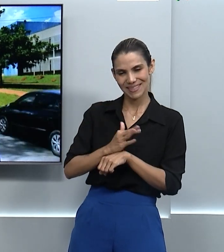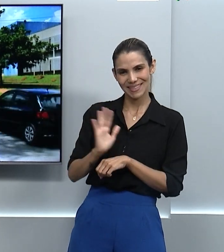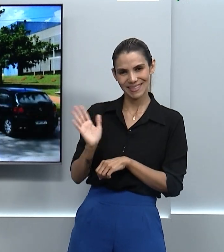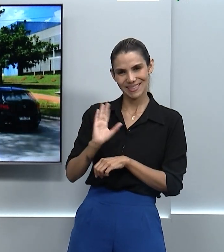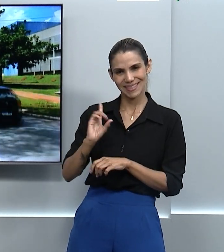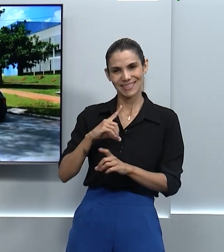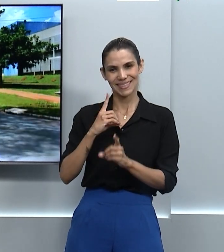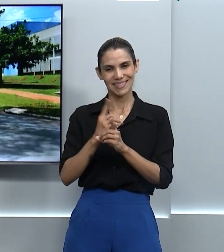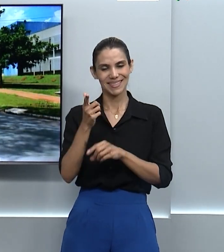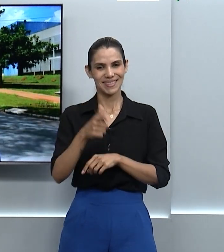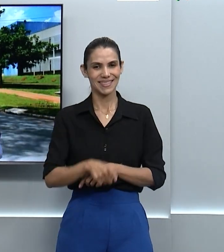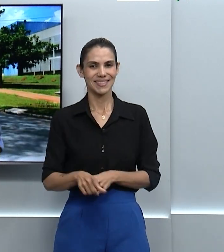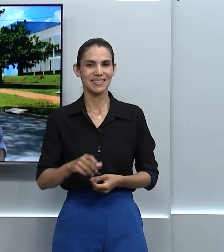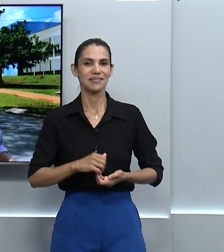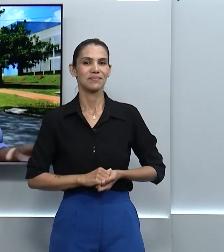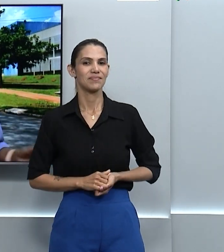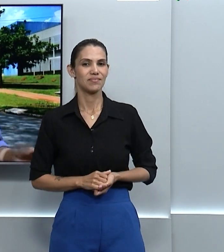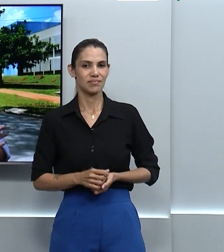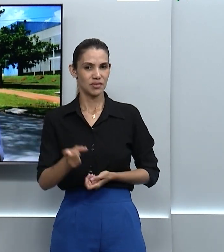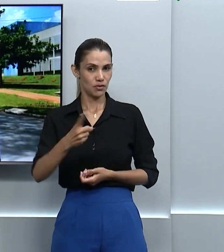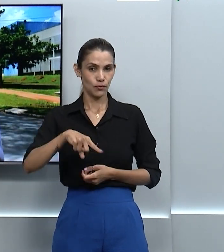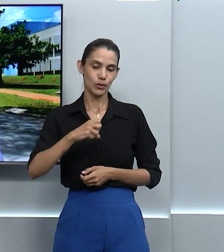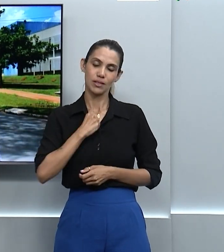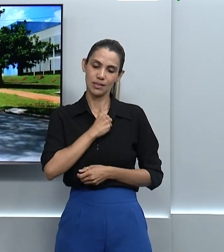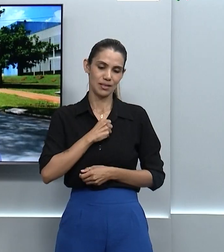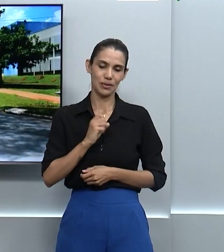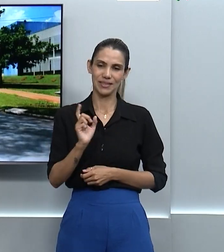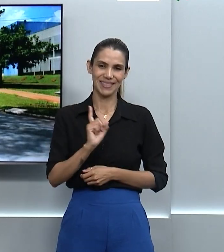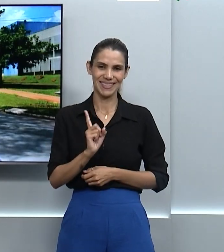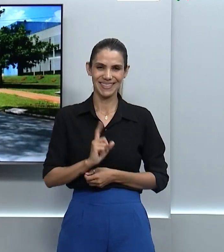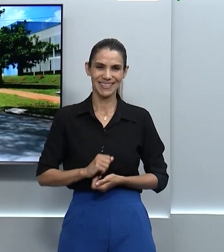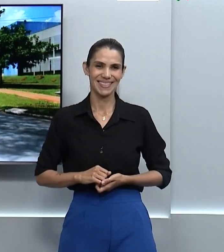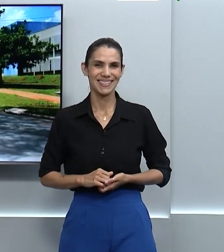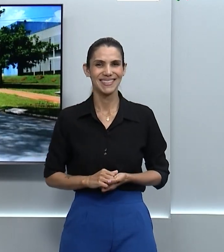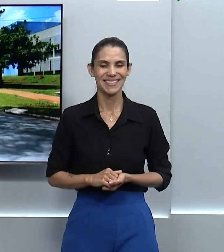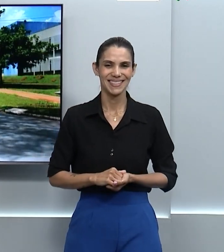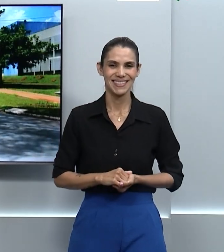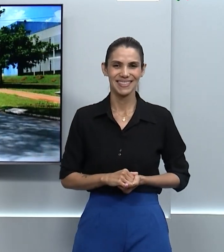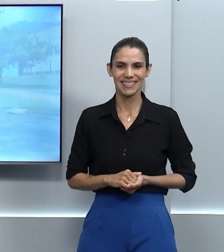mais. É isso mesmo, ninguém vai sentir saudade de mim, não. Tchau.